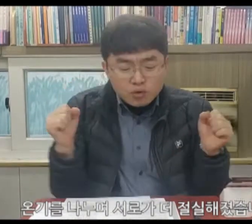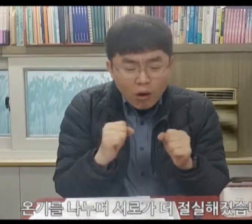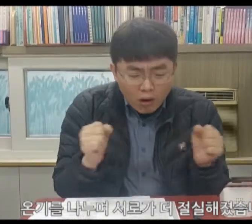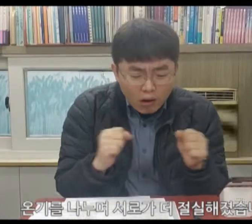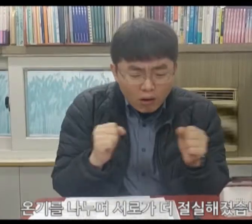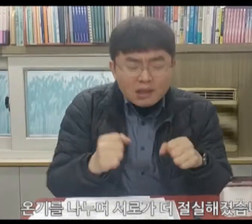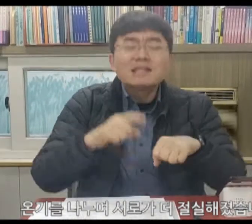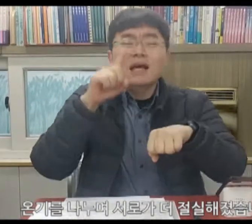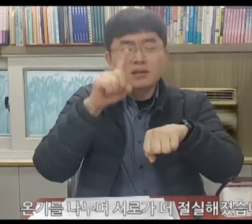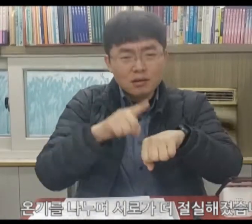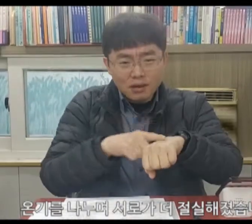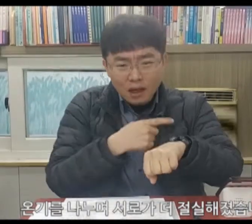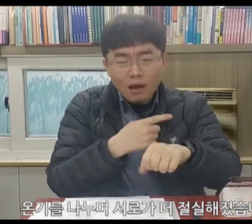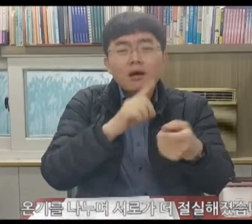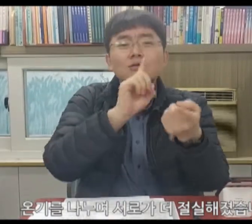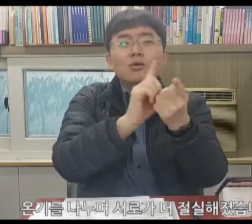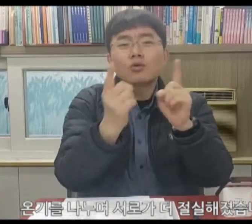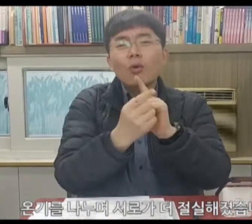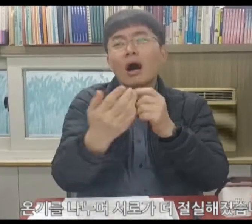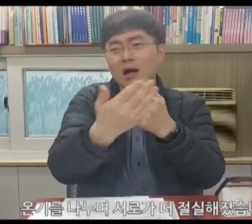추워 자연스럽게 서로 도와